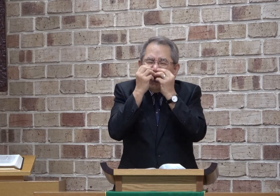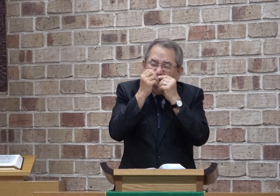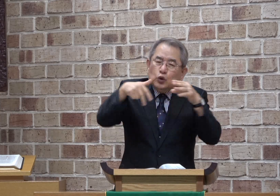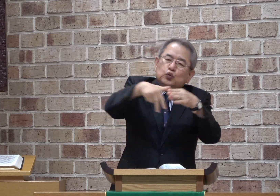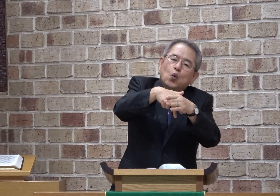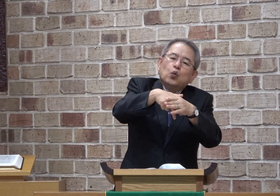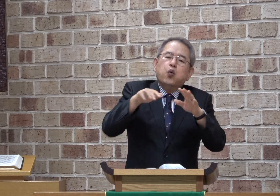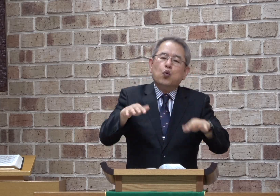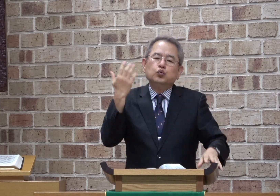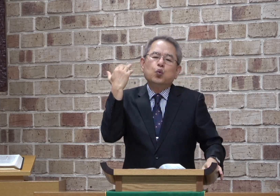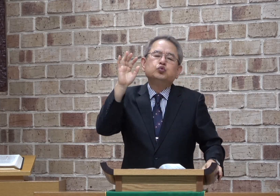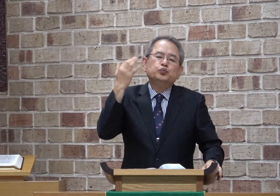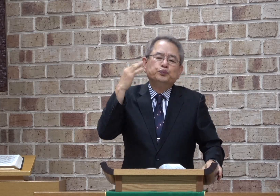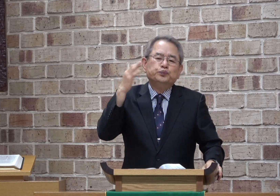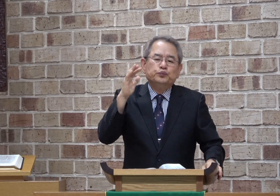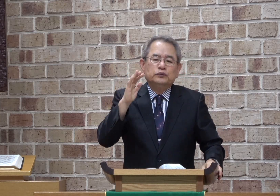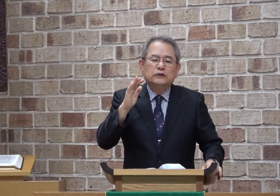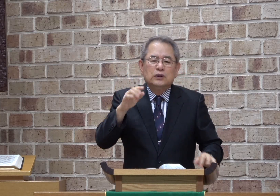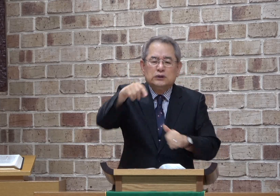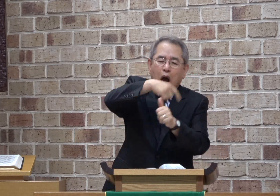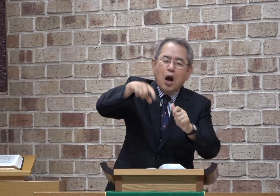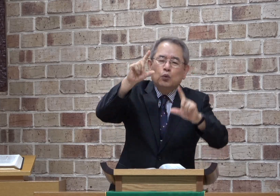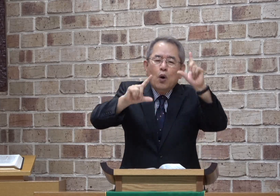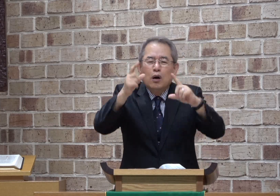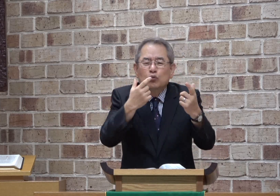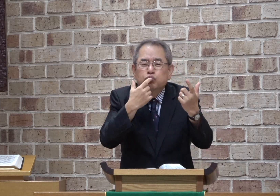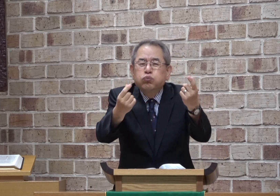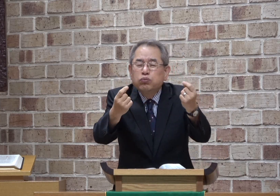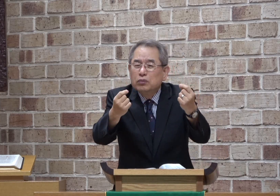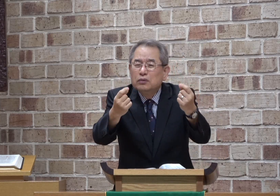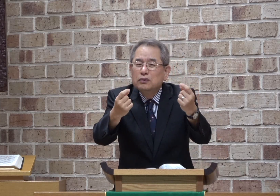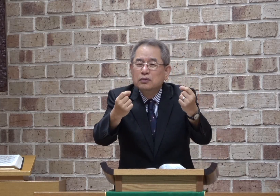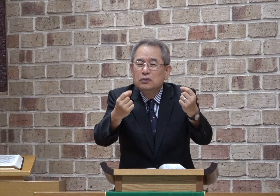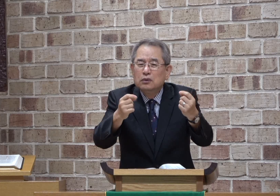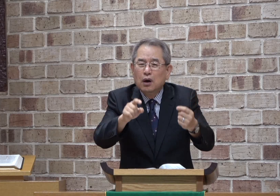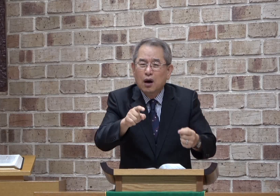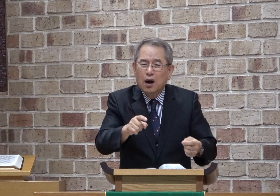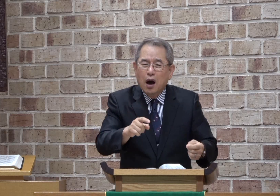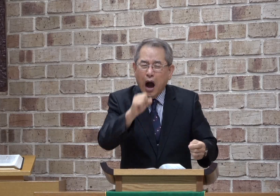그 다양한 종교 속에서 요즘은 모든 것을 하나로 합의점을 찾으려고 하는 경향이 많이 있는 것 같습니다.